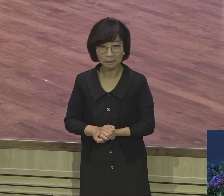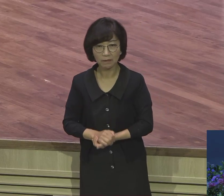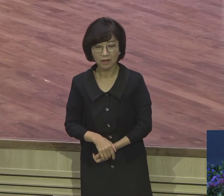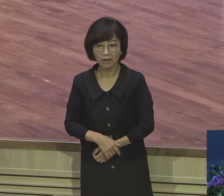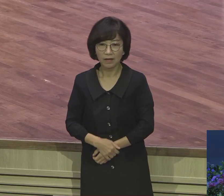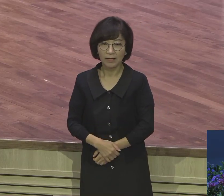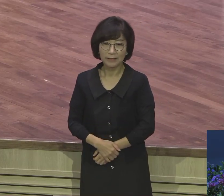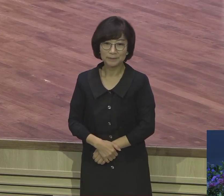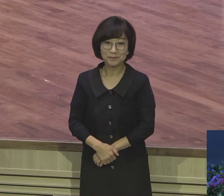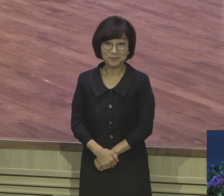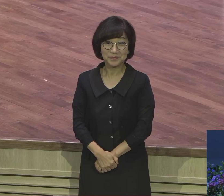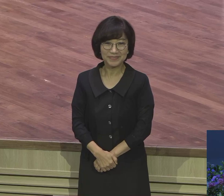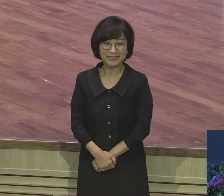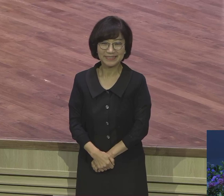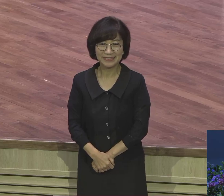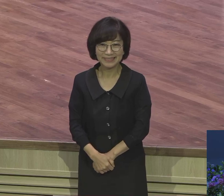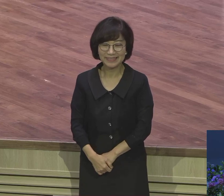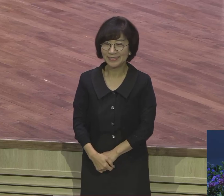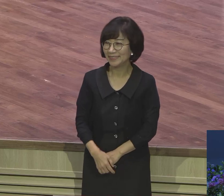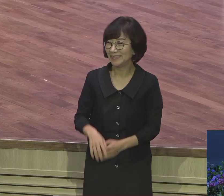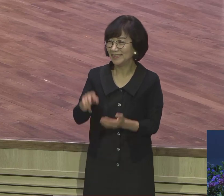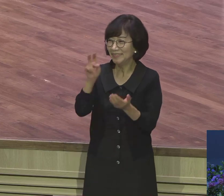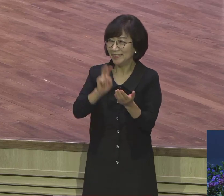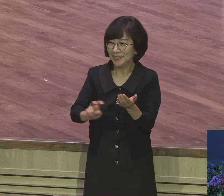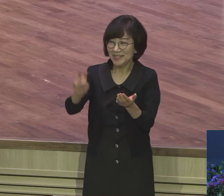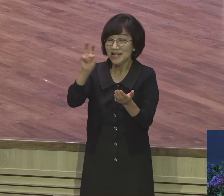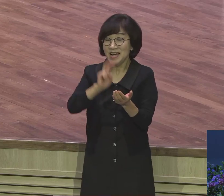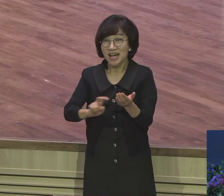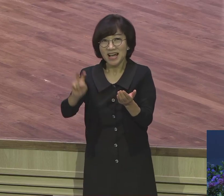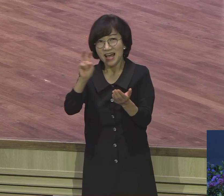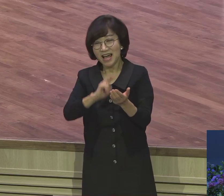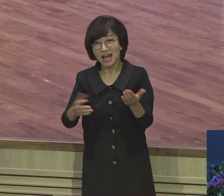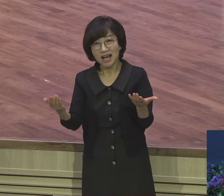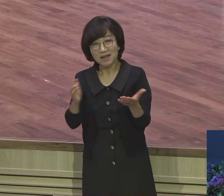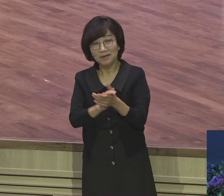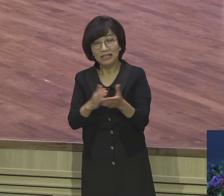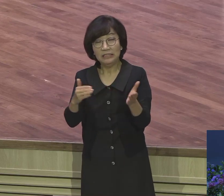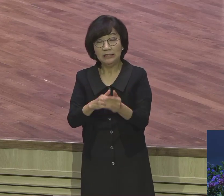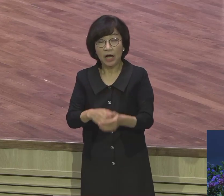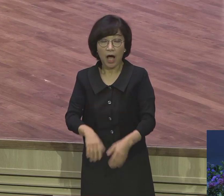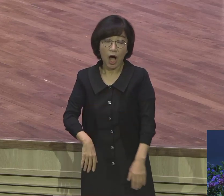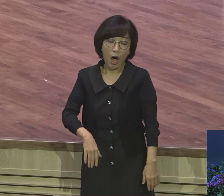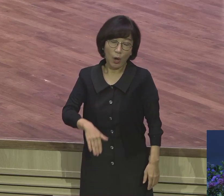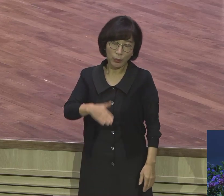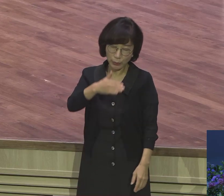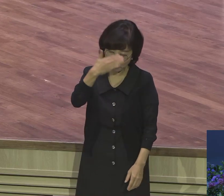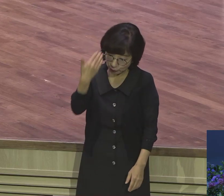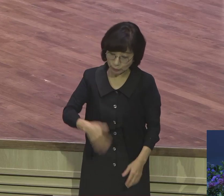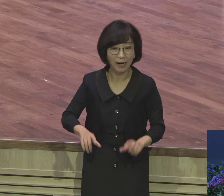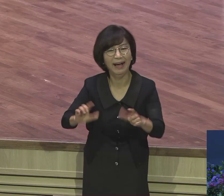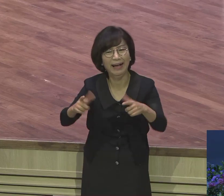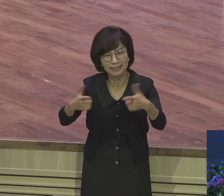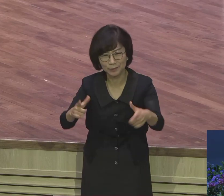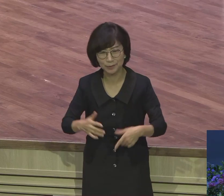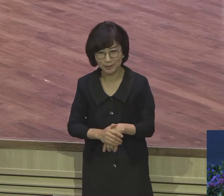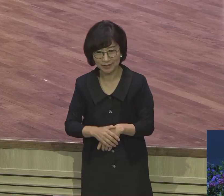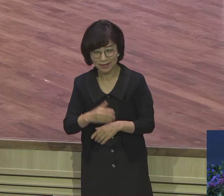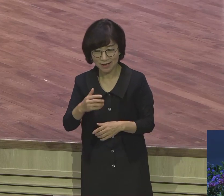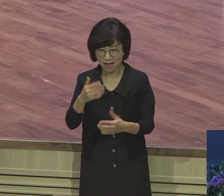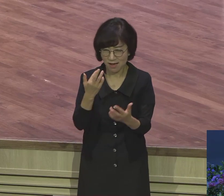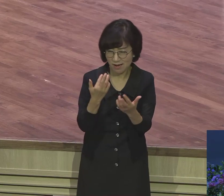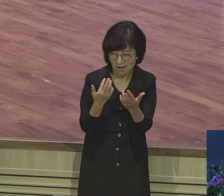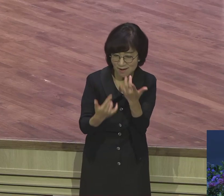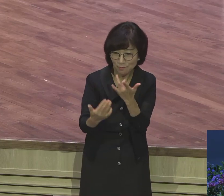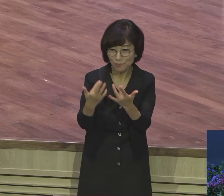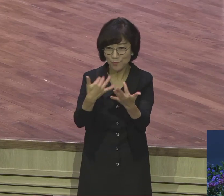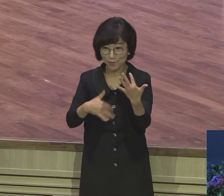성가대 무사히 끝났다가 아니에요. 불같은 성령 아멘 불같은 그만큼